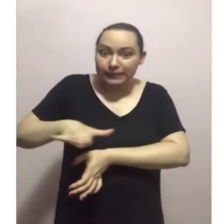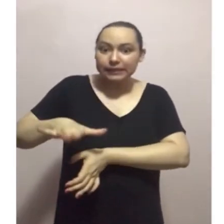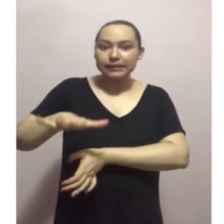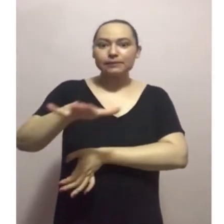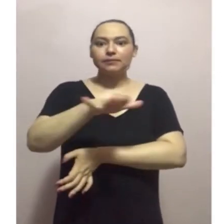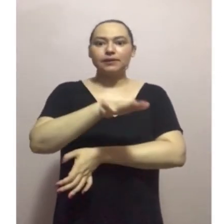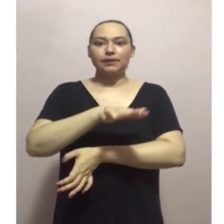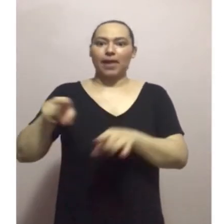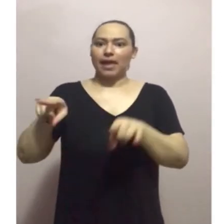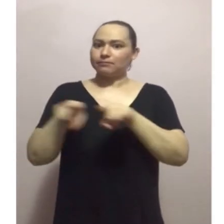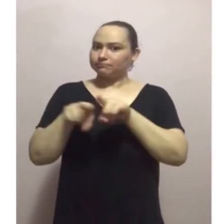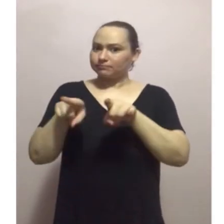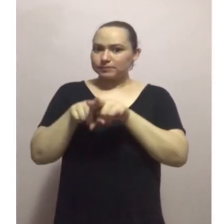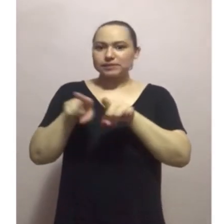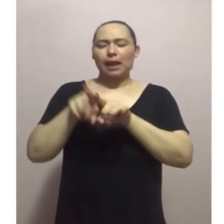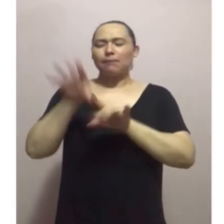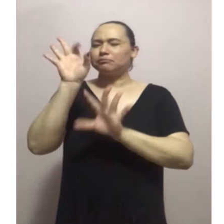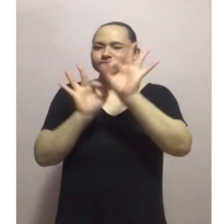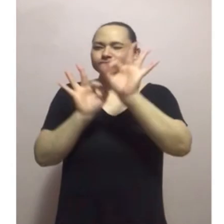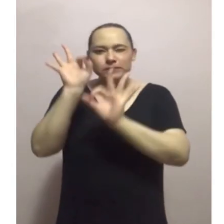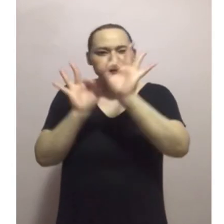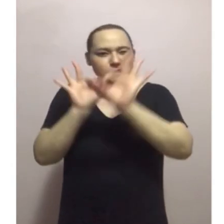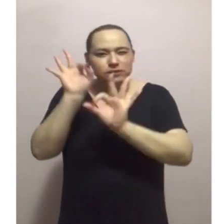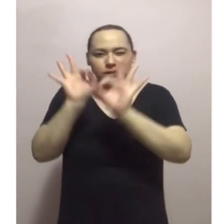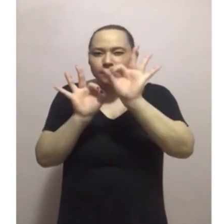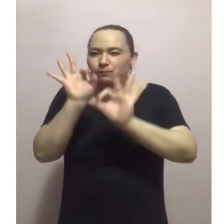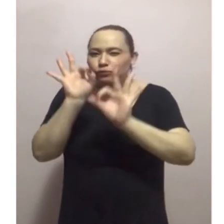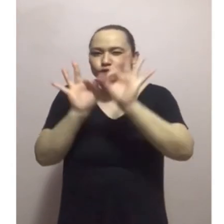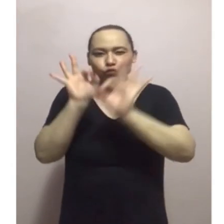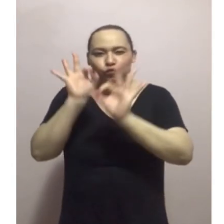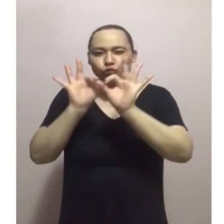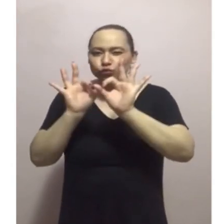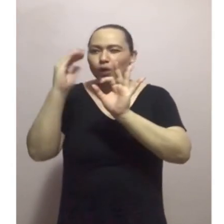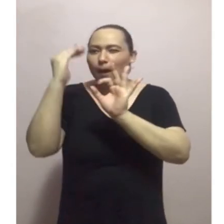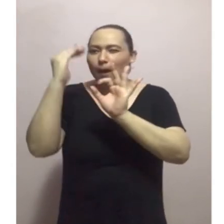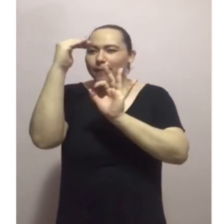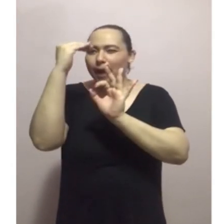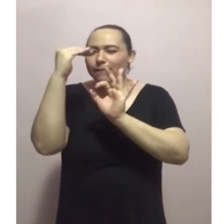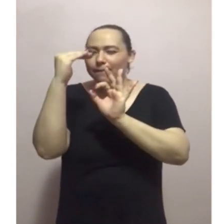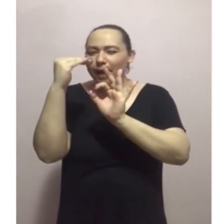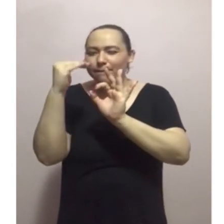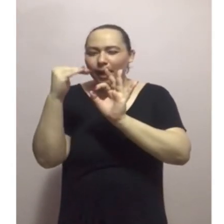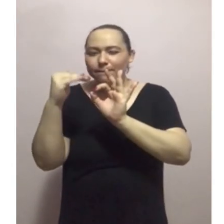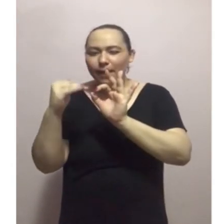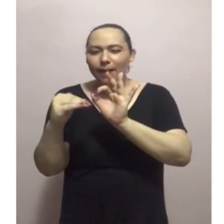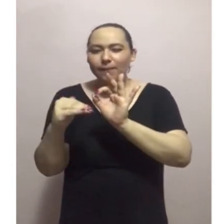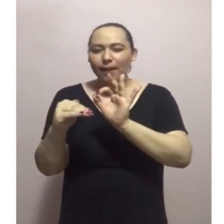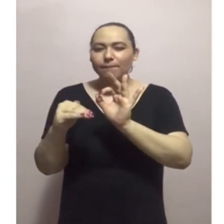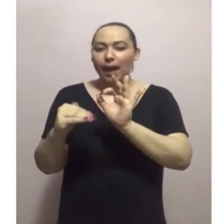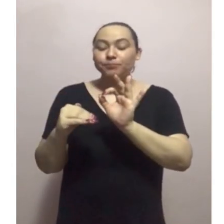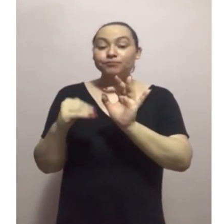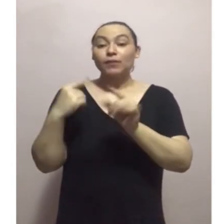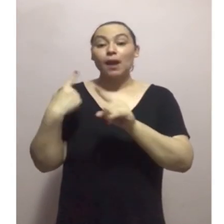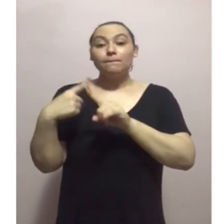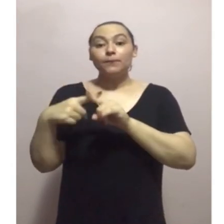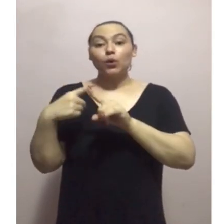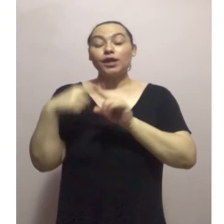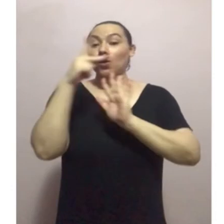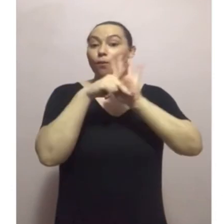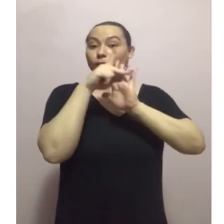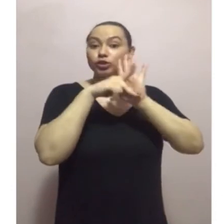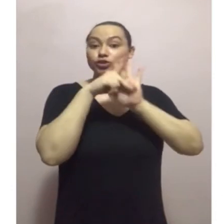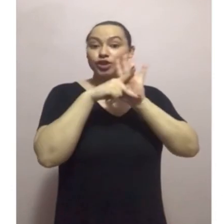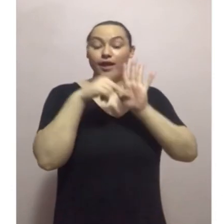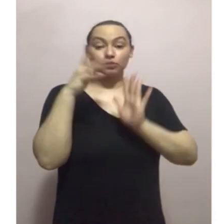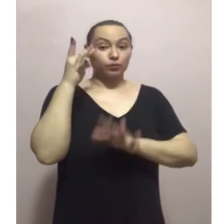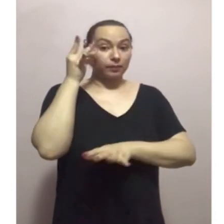reconstruiu. Eu não acho que nem ressignificou, repaginou, não. A gente fez uma construção nova, porque um projeto presencial ele passa